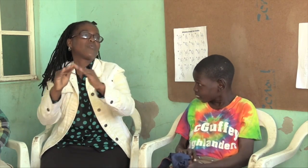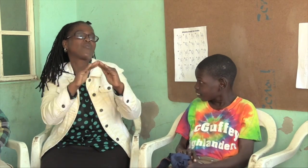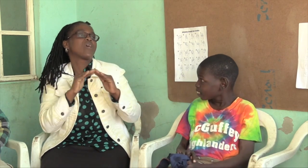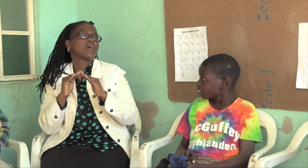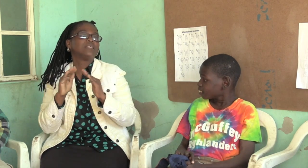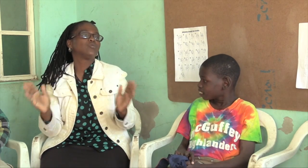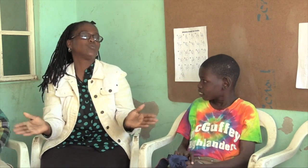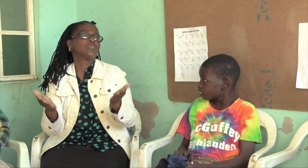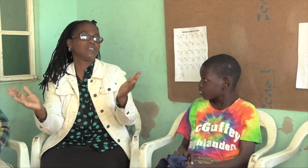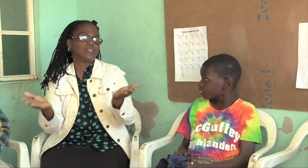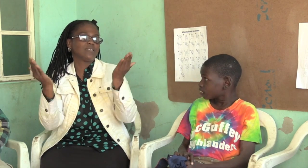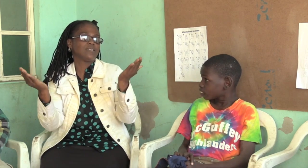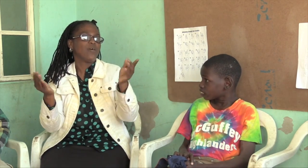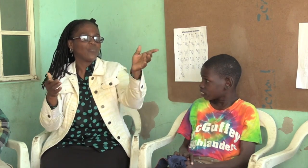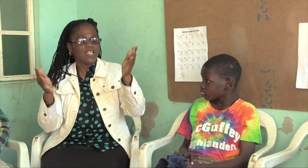Música